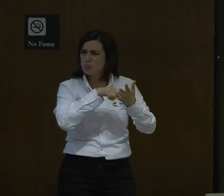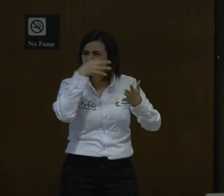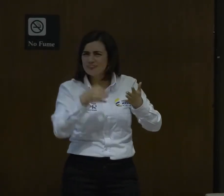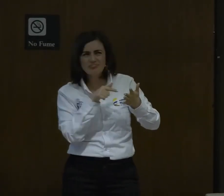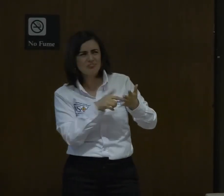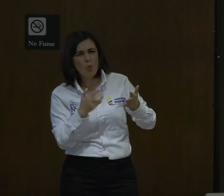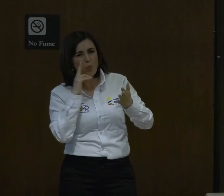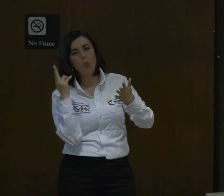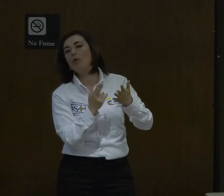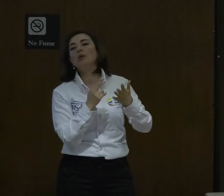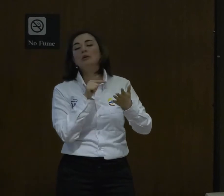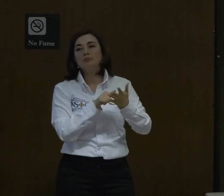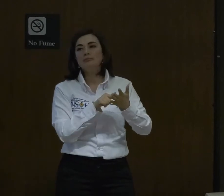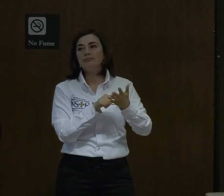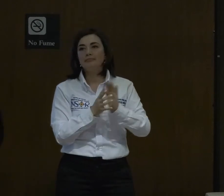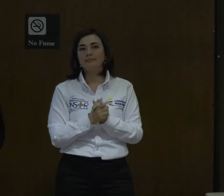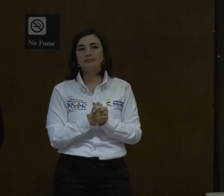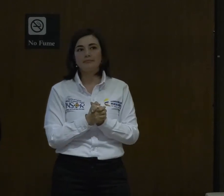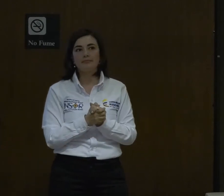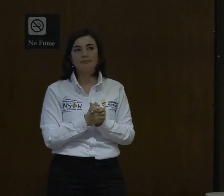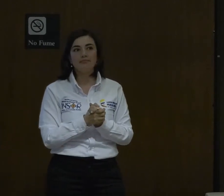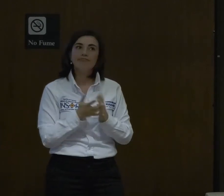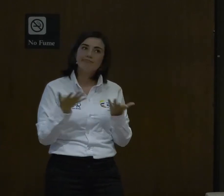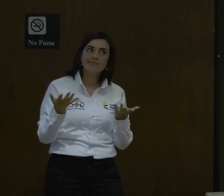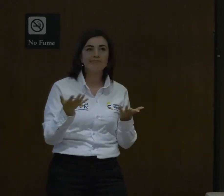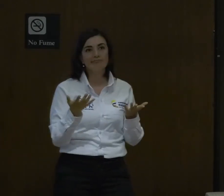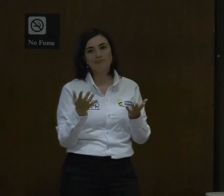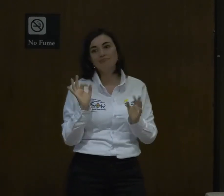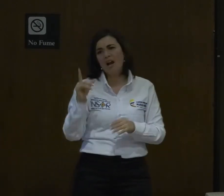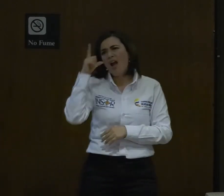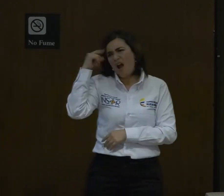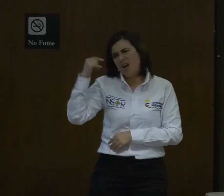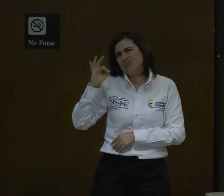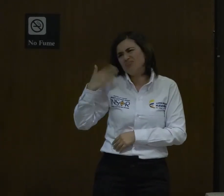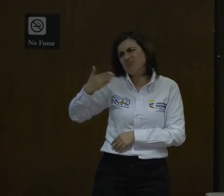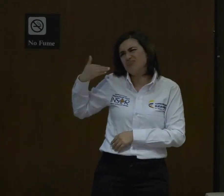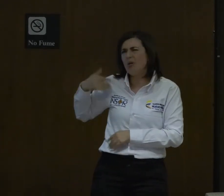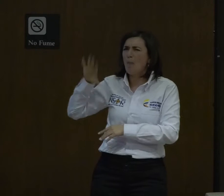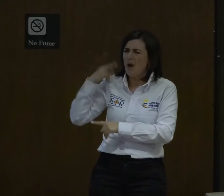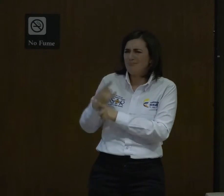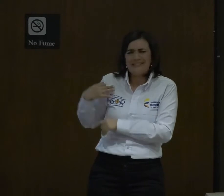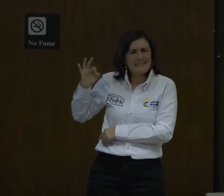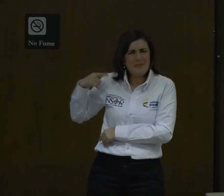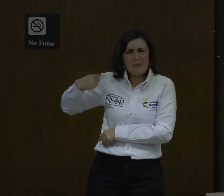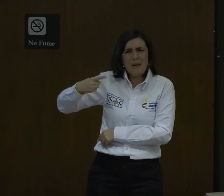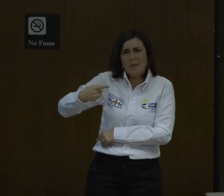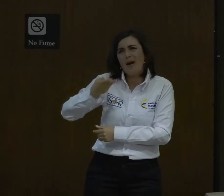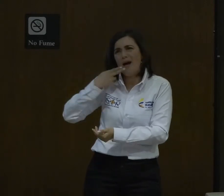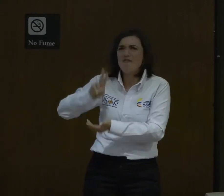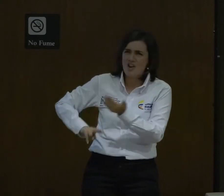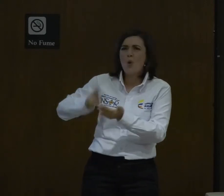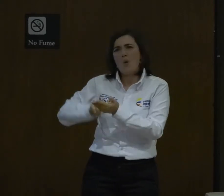señas, aunque en práctica quizá Gallaudet siempre ha sido una universidad bilingüe, no